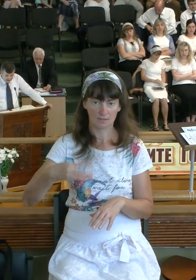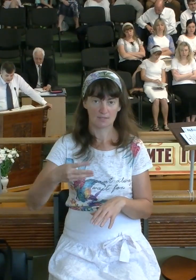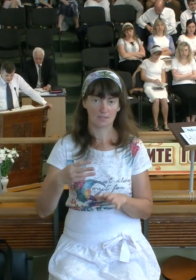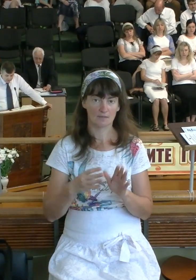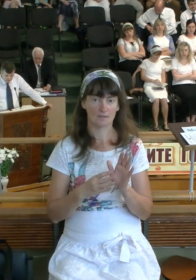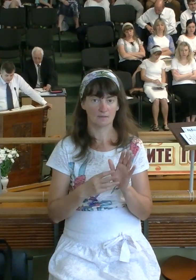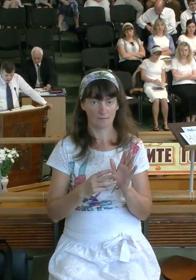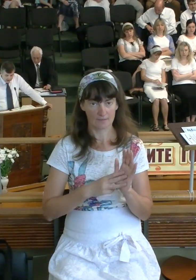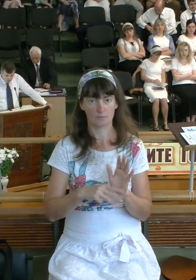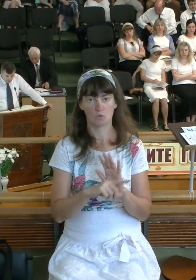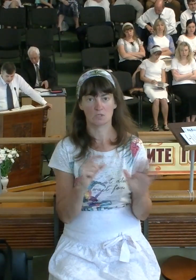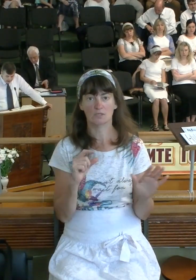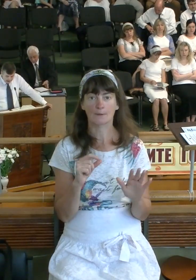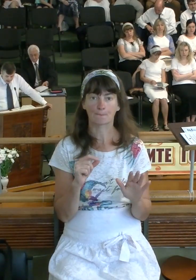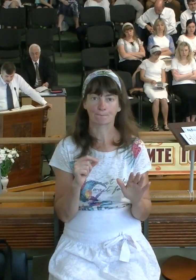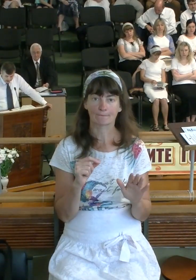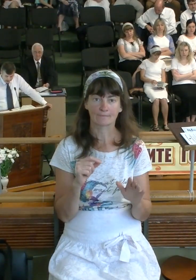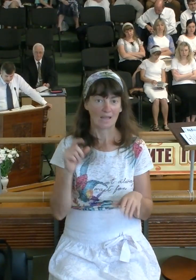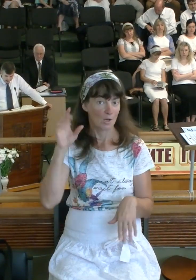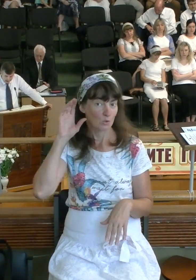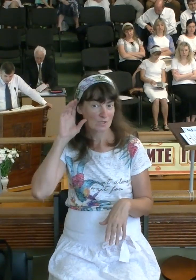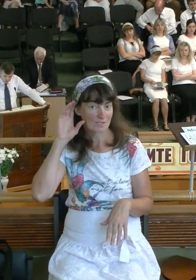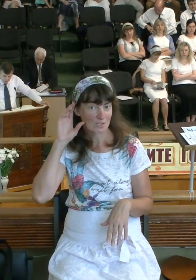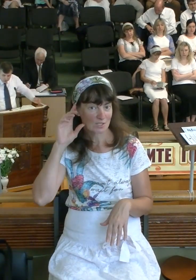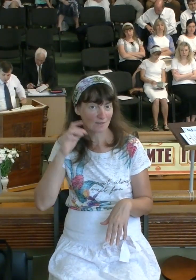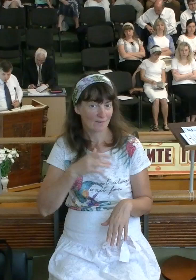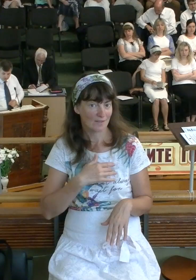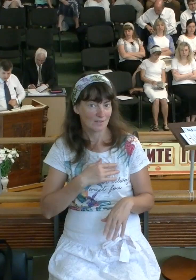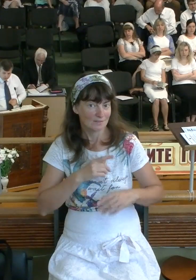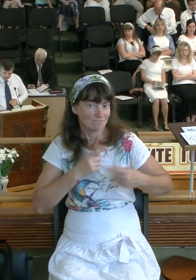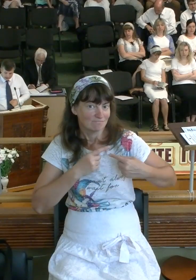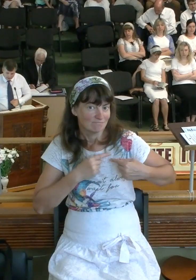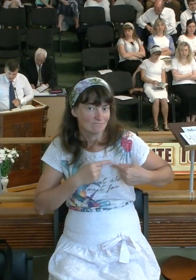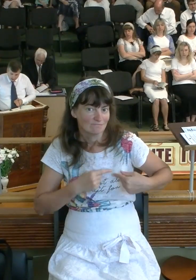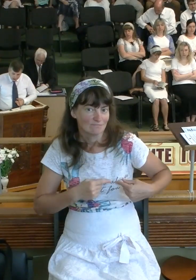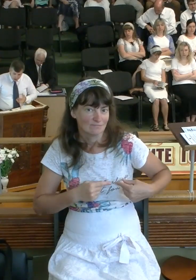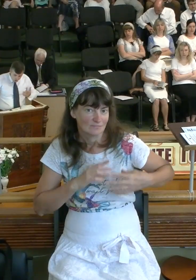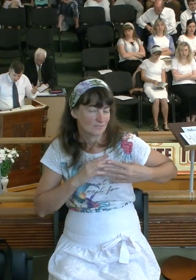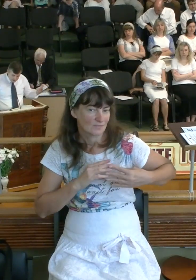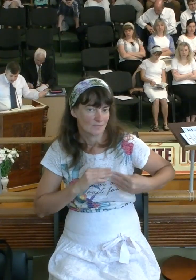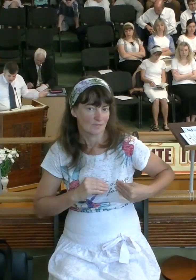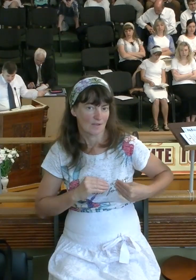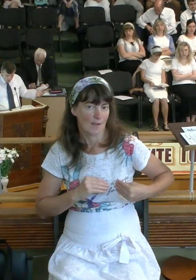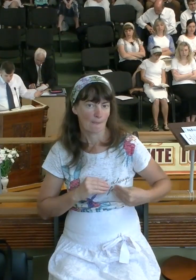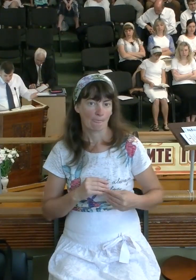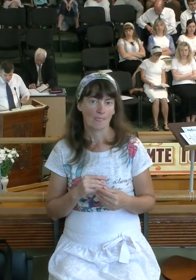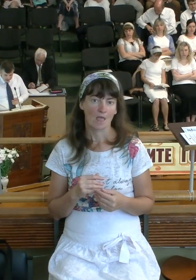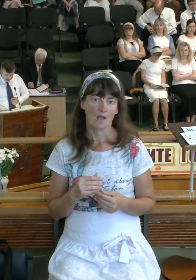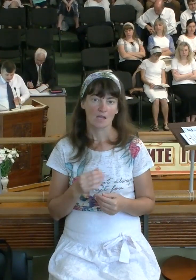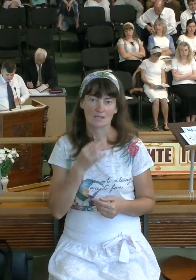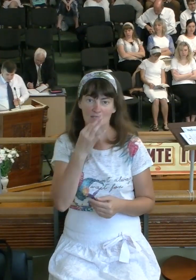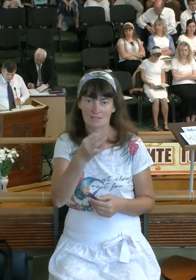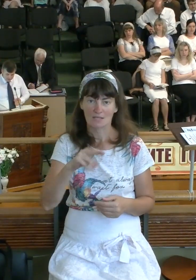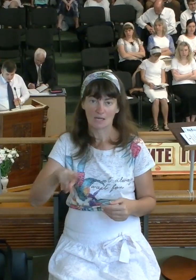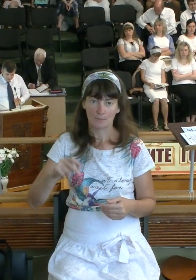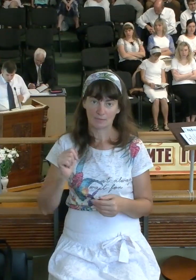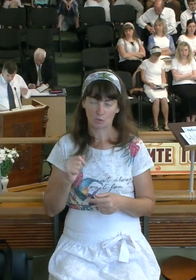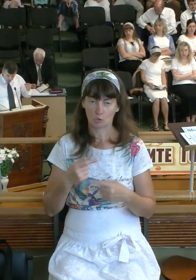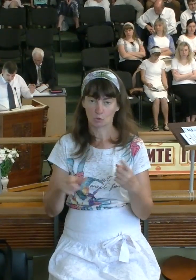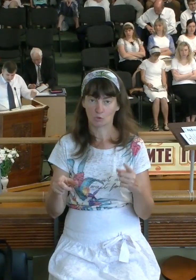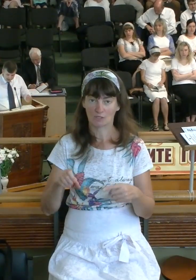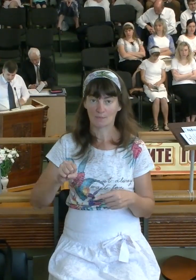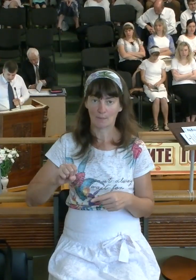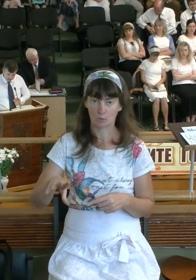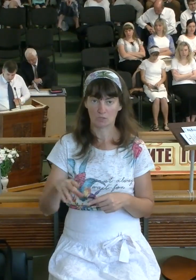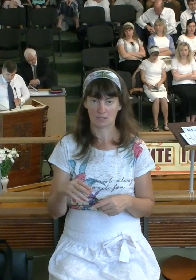Услышав это, они умилились сердцем и сказали Петру и прочим апостолам: что нам делать, мужи, братья?